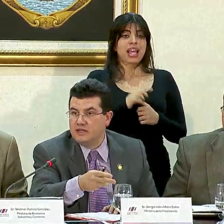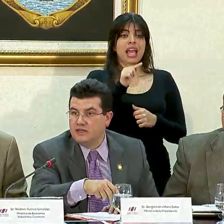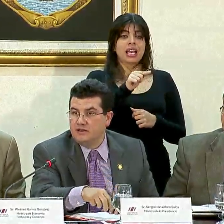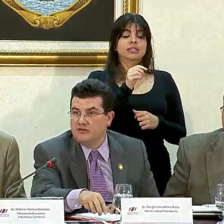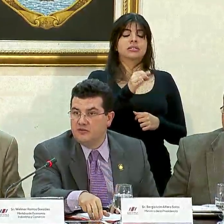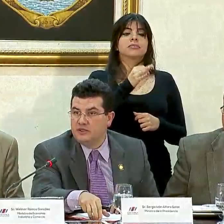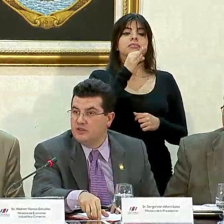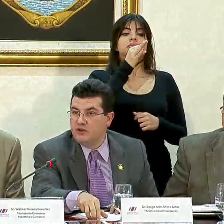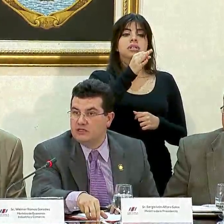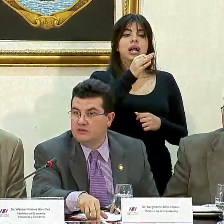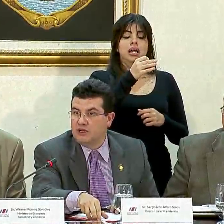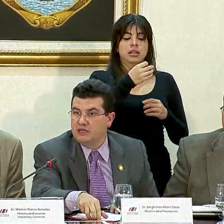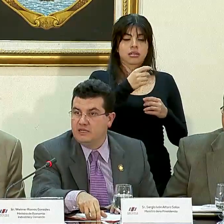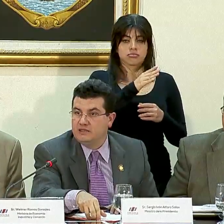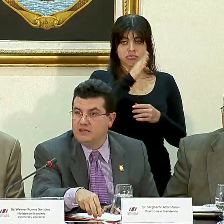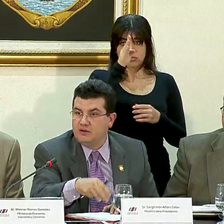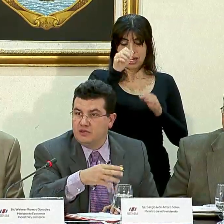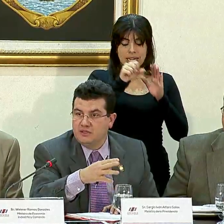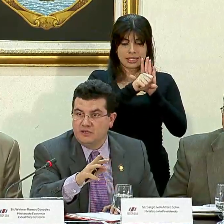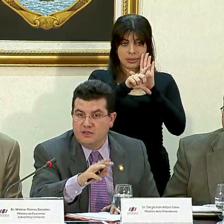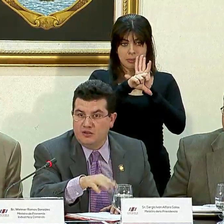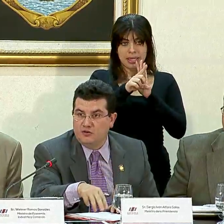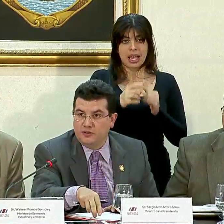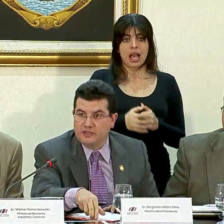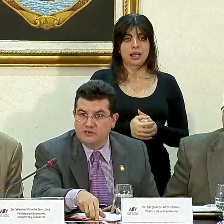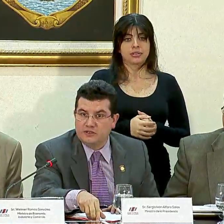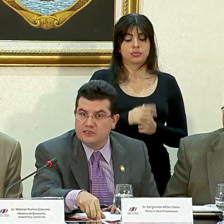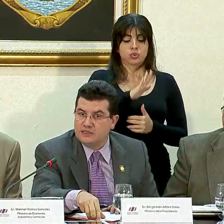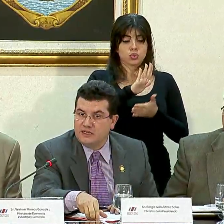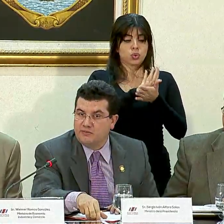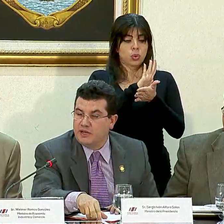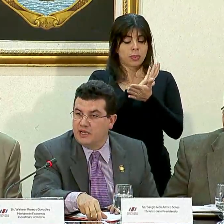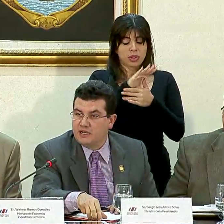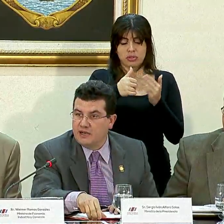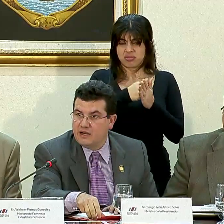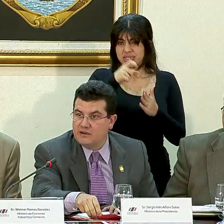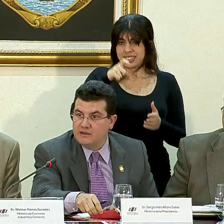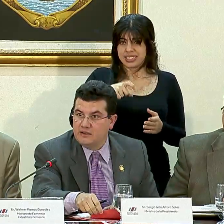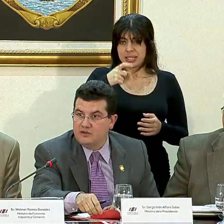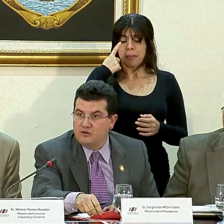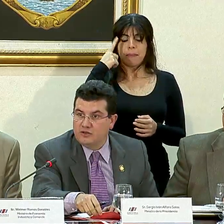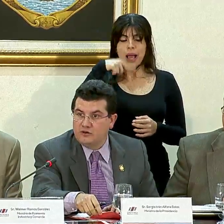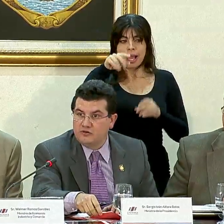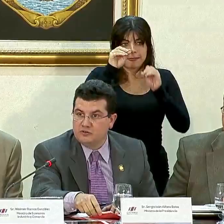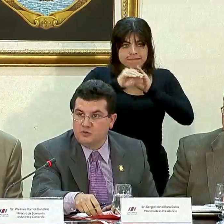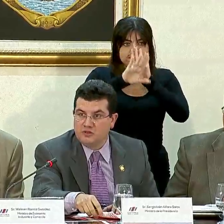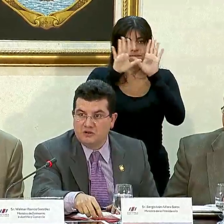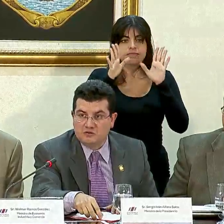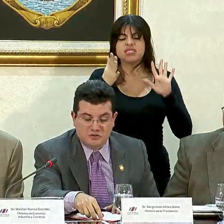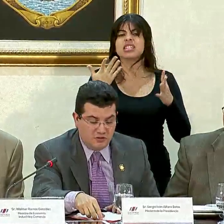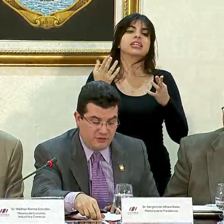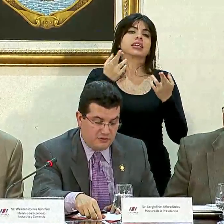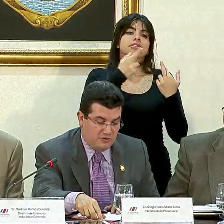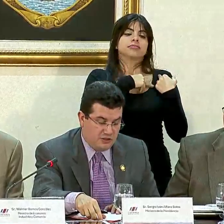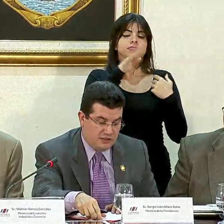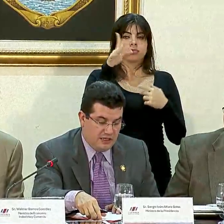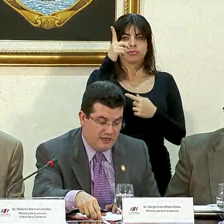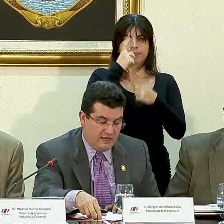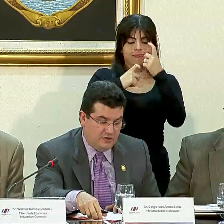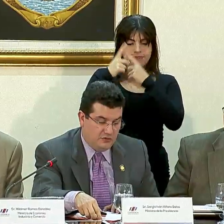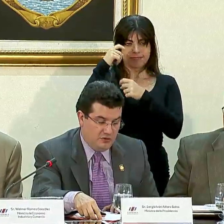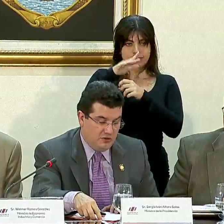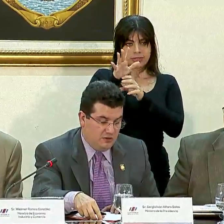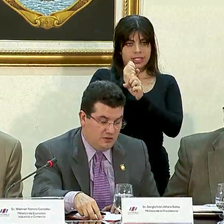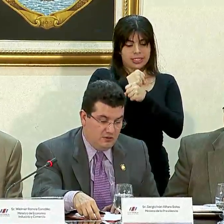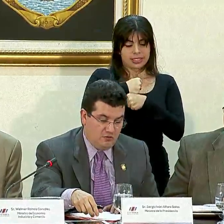estará remitiendo a la Asamblea Legislativa la documentación necesaria para aclarar lo que corresponde a los cuestionamientos que se le